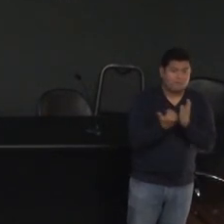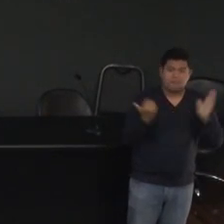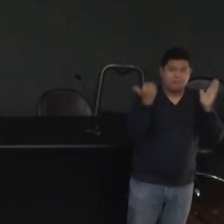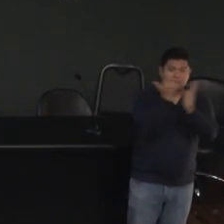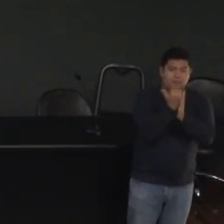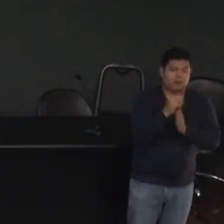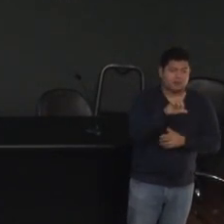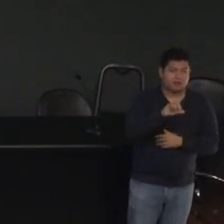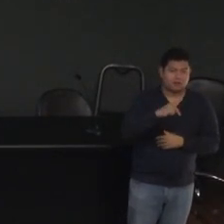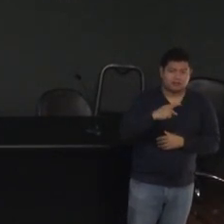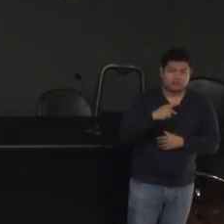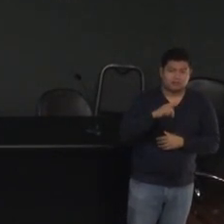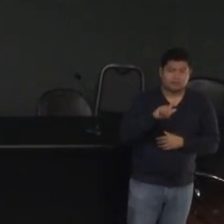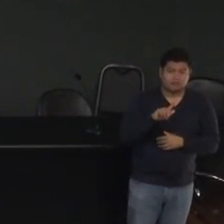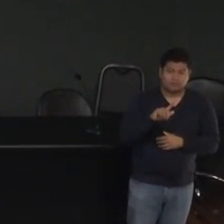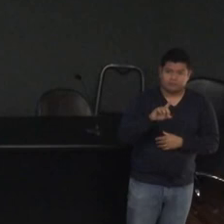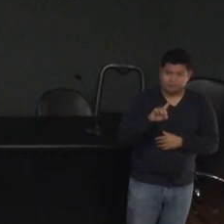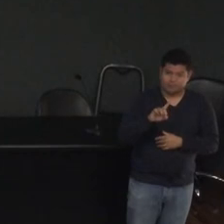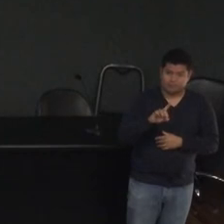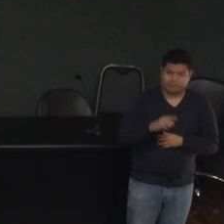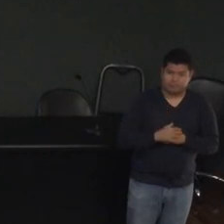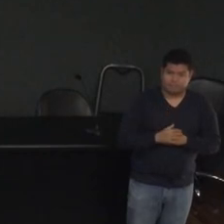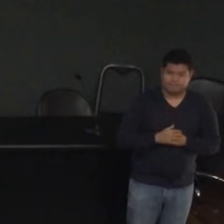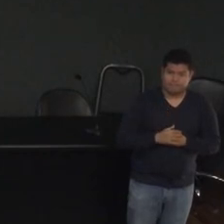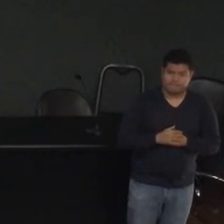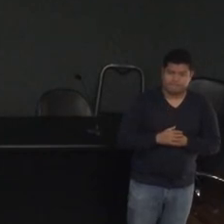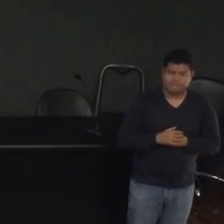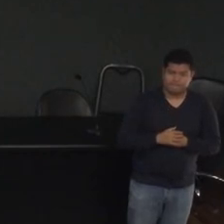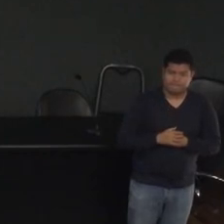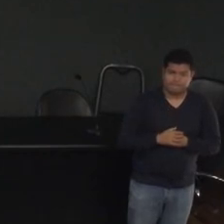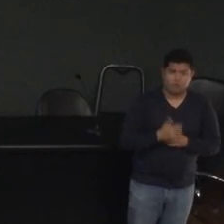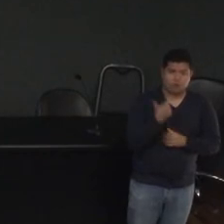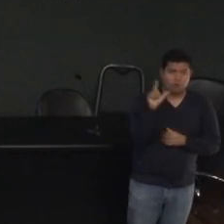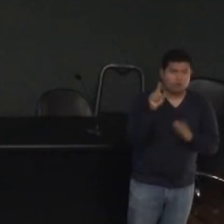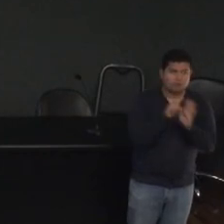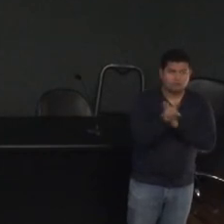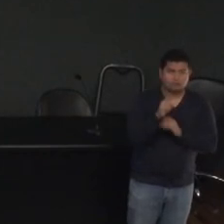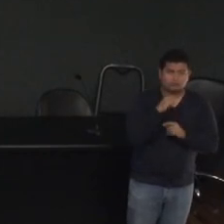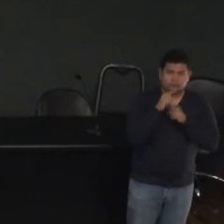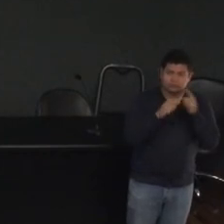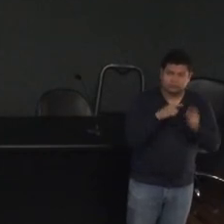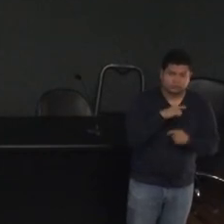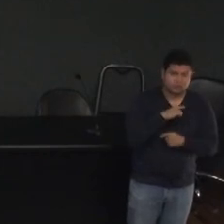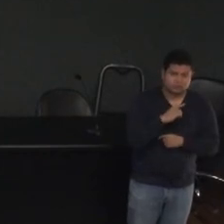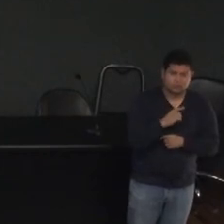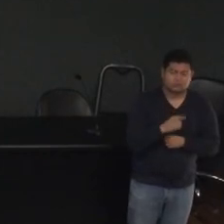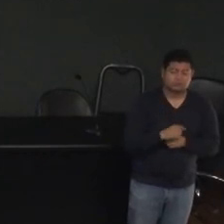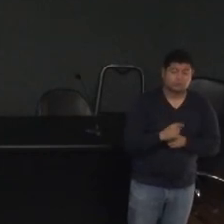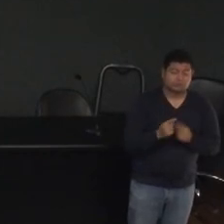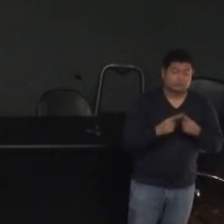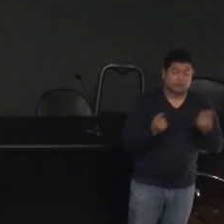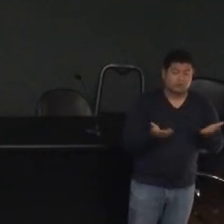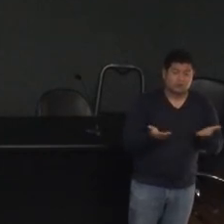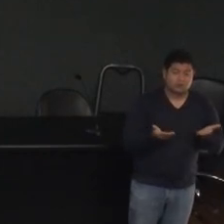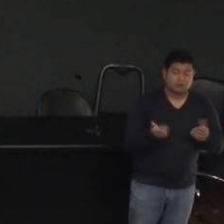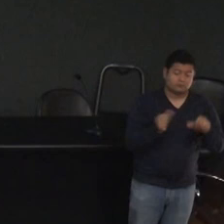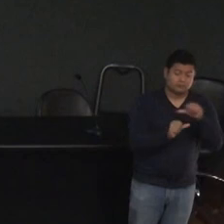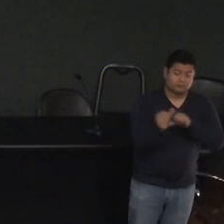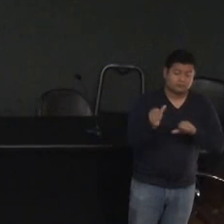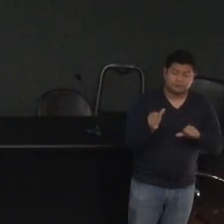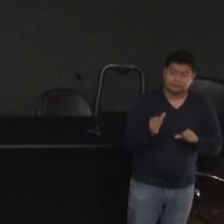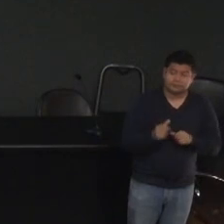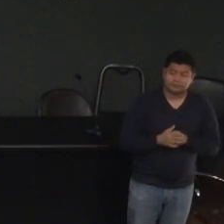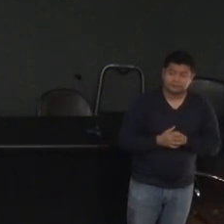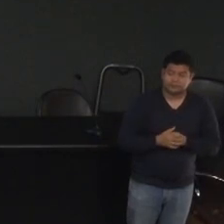mais alguma dúvida pessoal boa pergunta não então vamos fazer o seguinte nós é